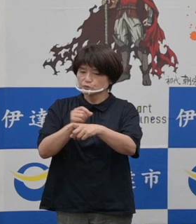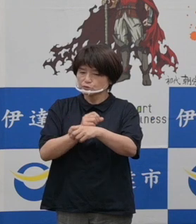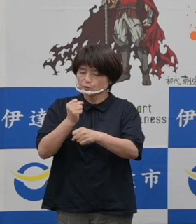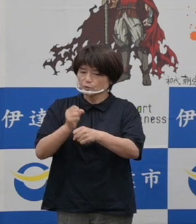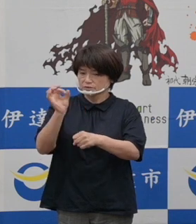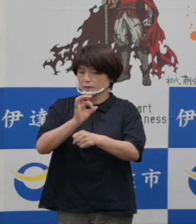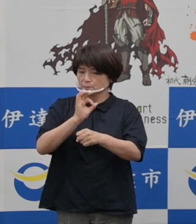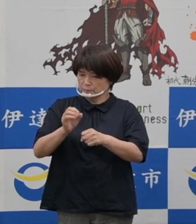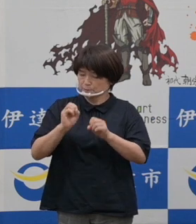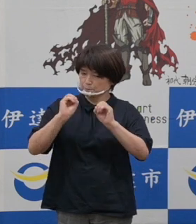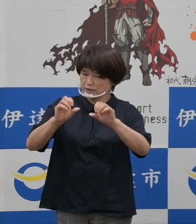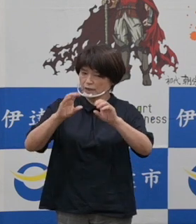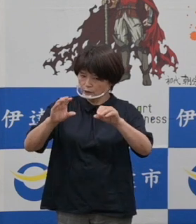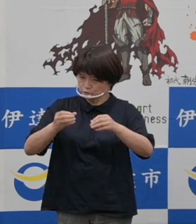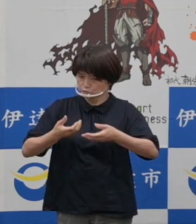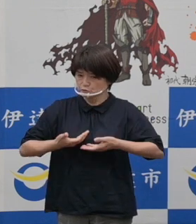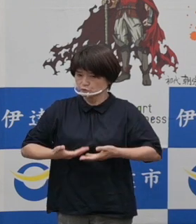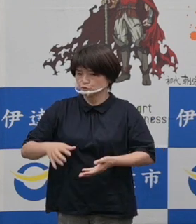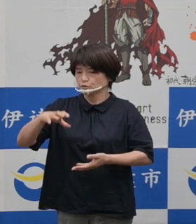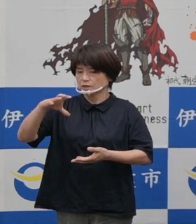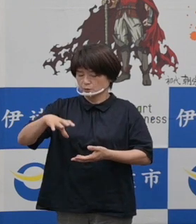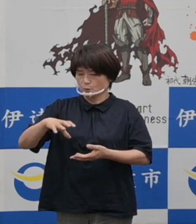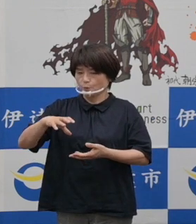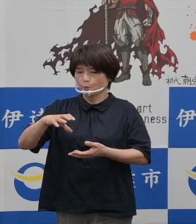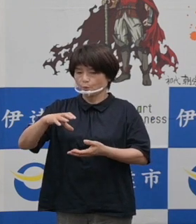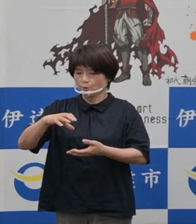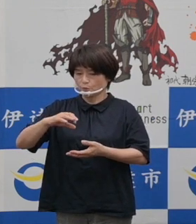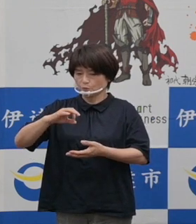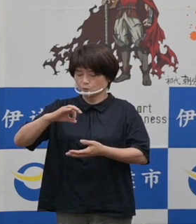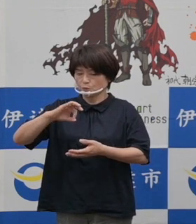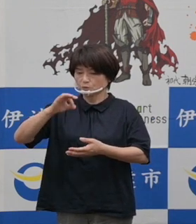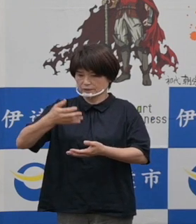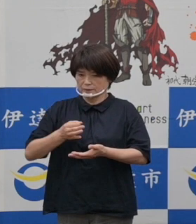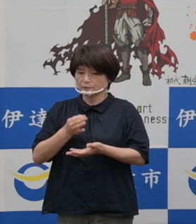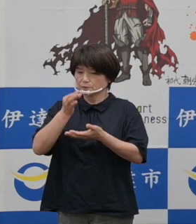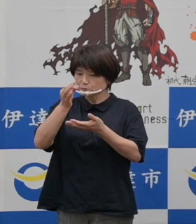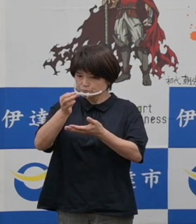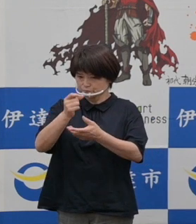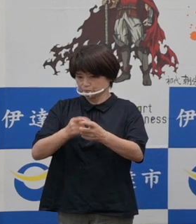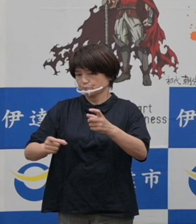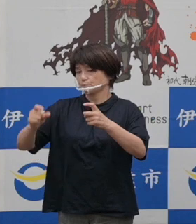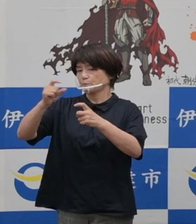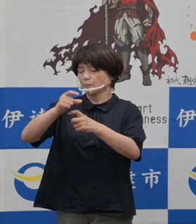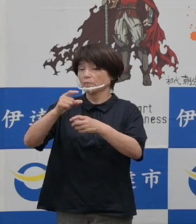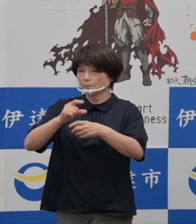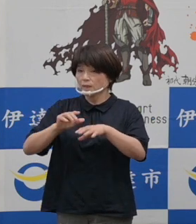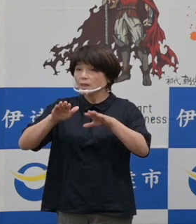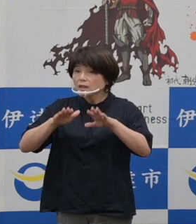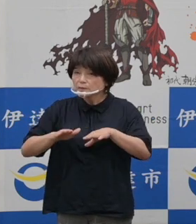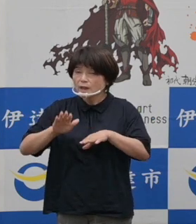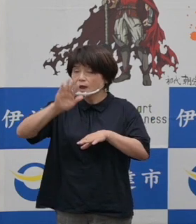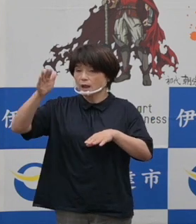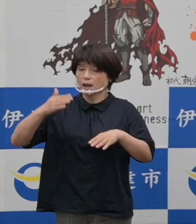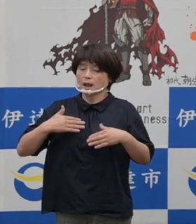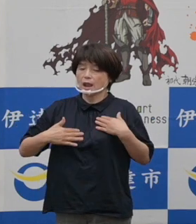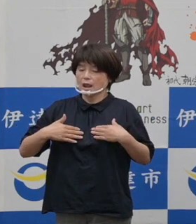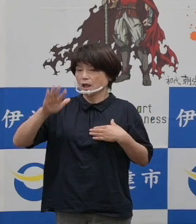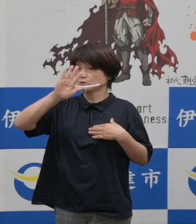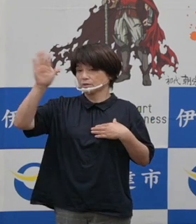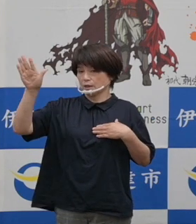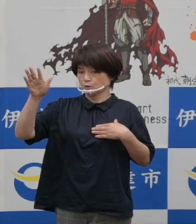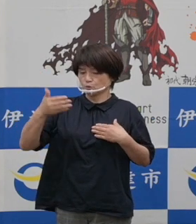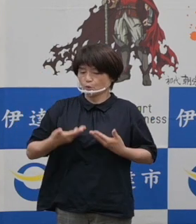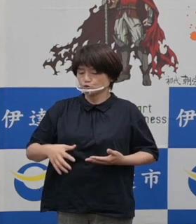とふるさと納税寄付額の向上につなげるため、現在楽天とふるさとチョイスの2つ